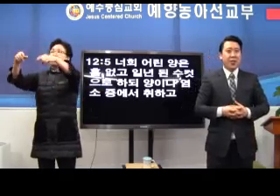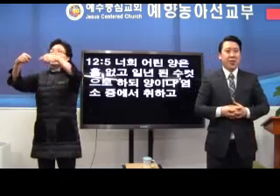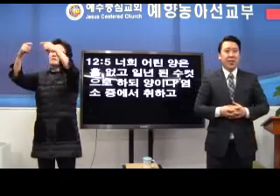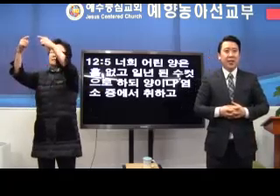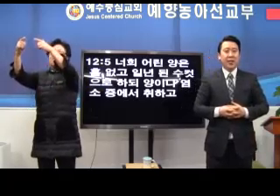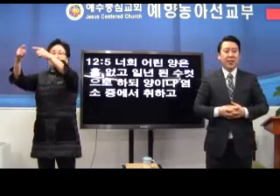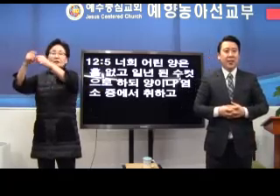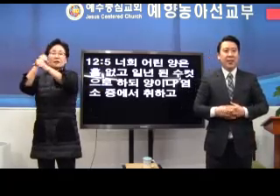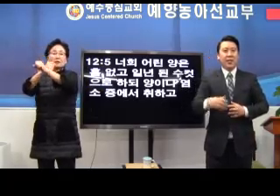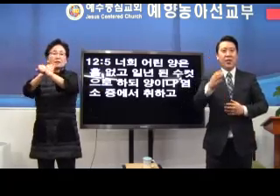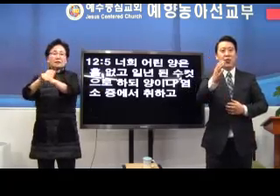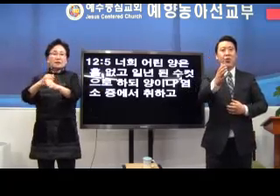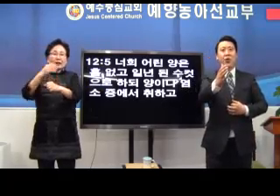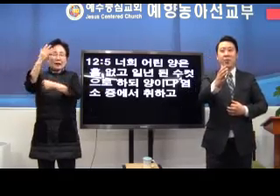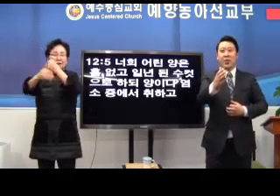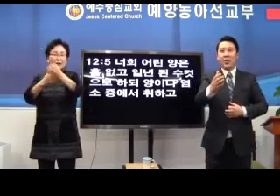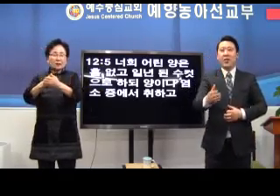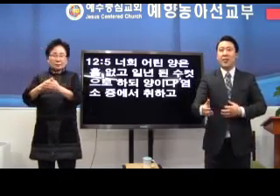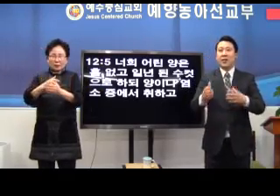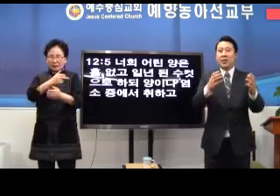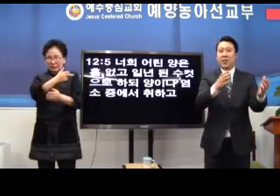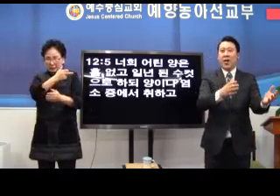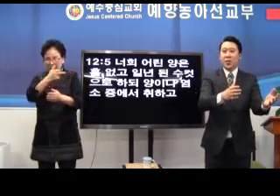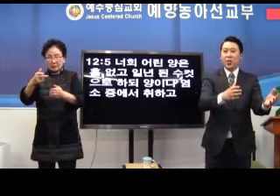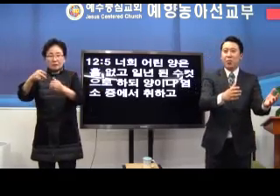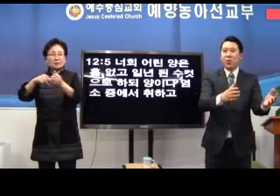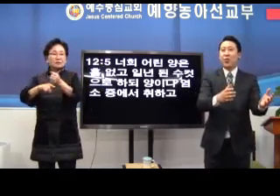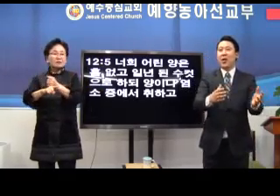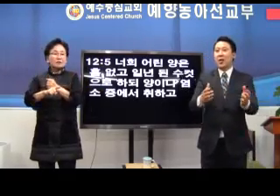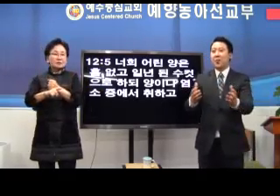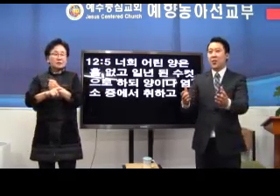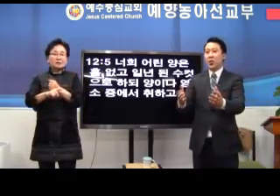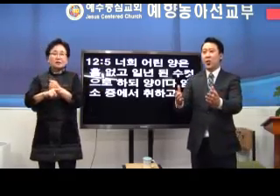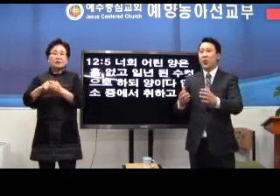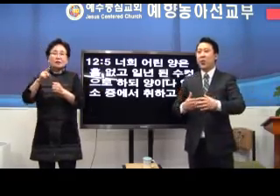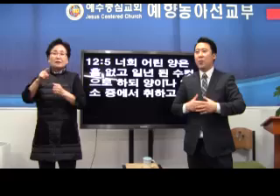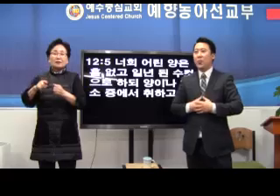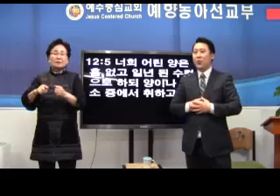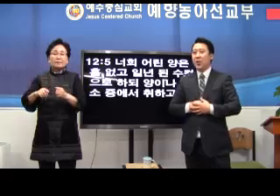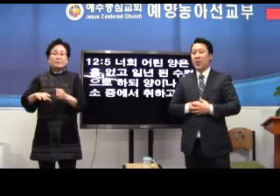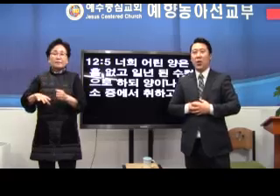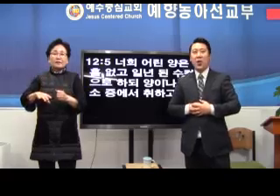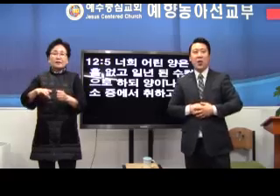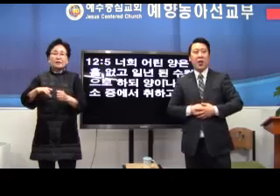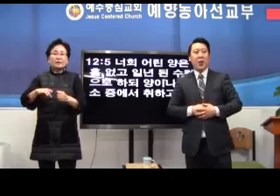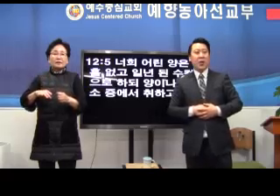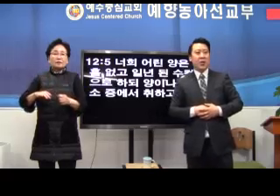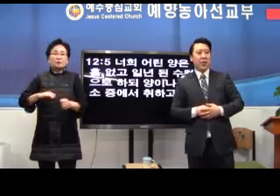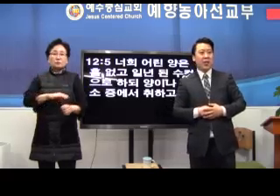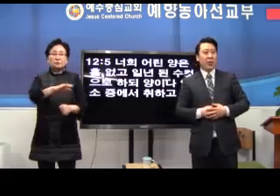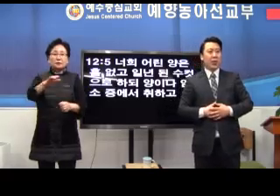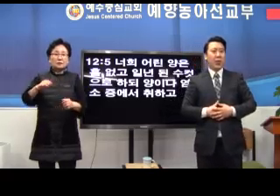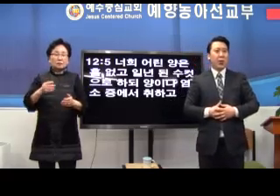뜻이 이 출애굽기 창세전부터 우리 하나님께서 저와 여러분들을 위해서 계획하셨다는 것을